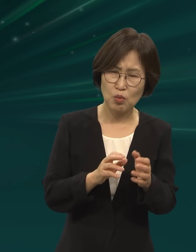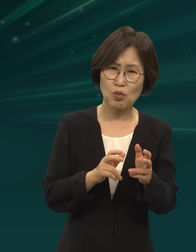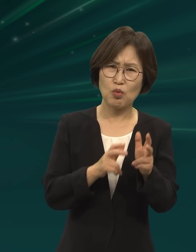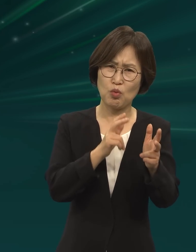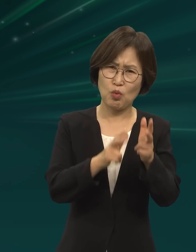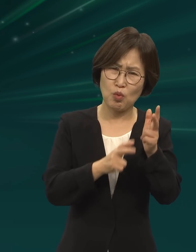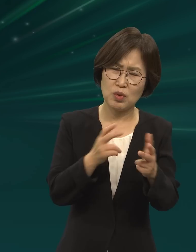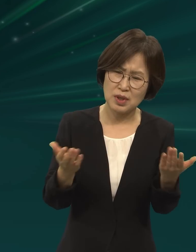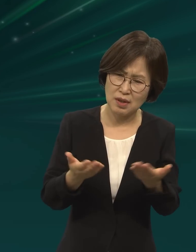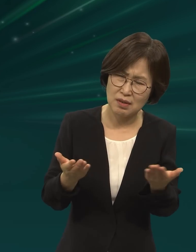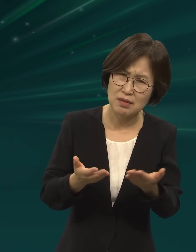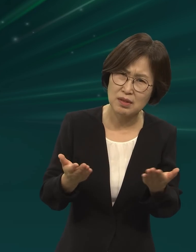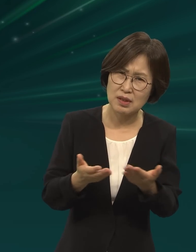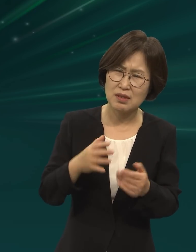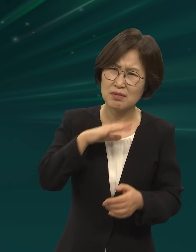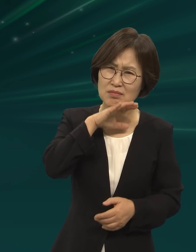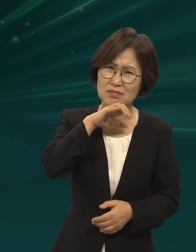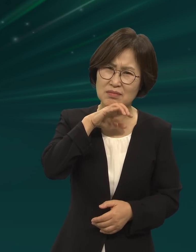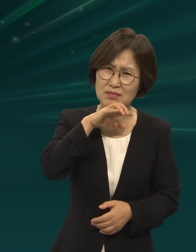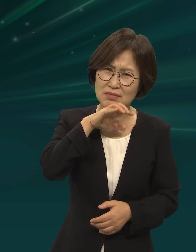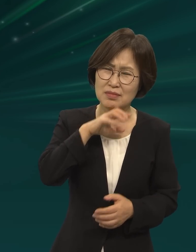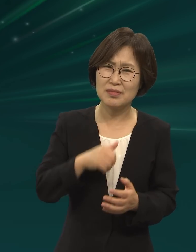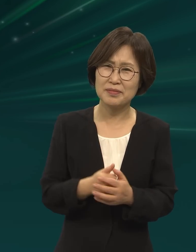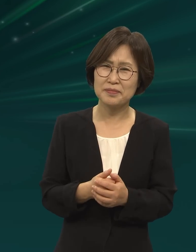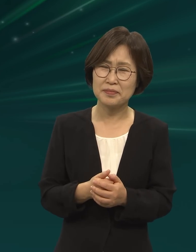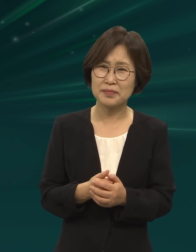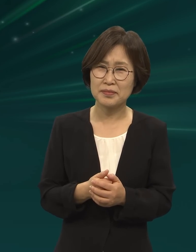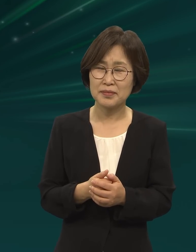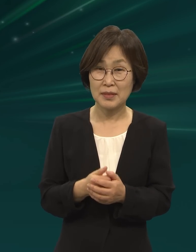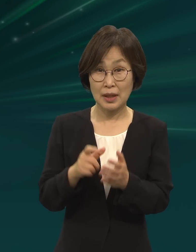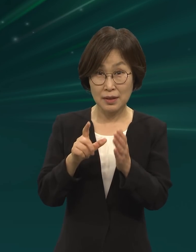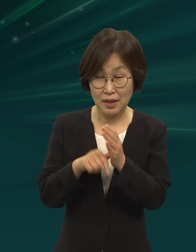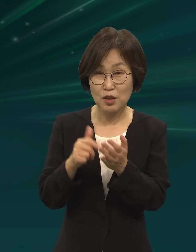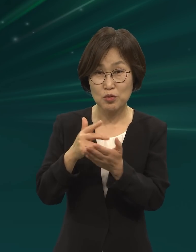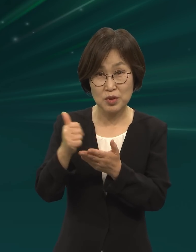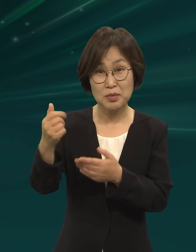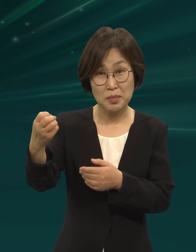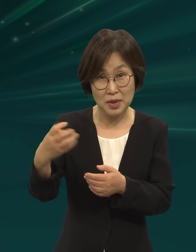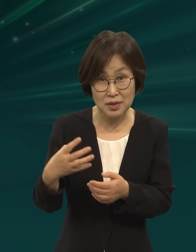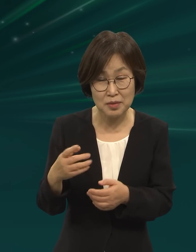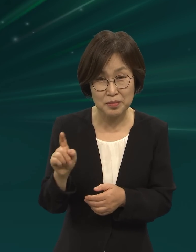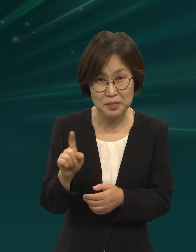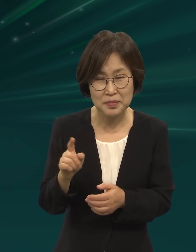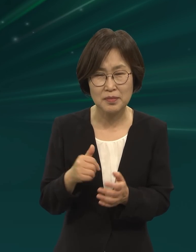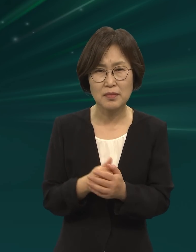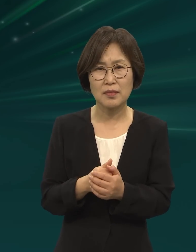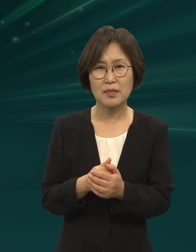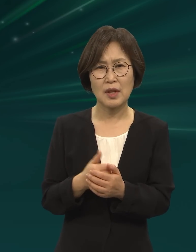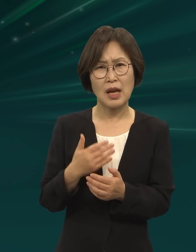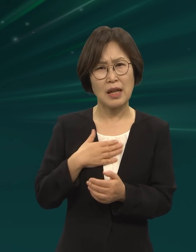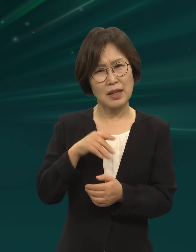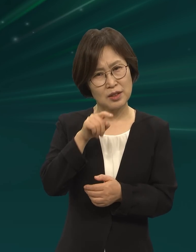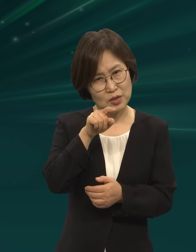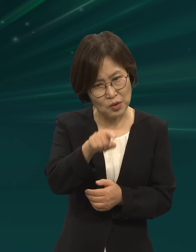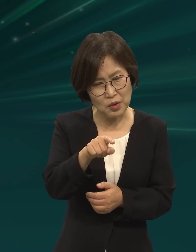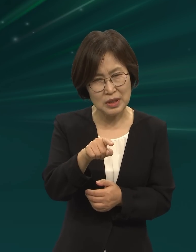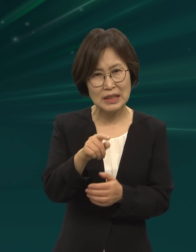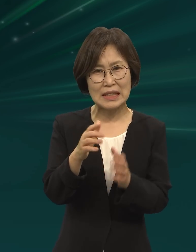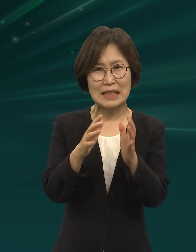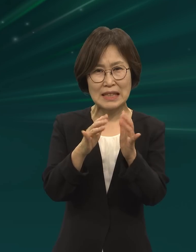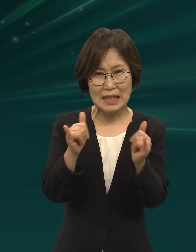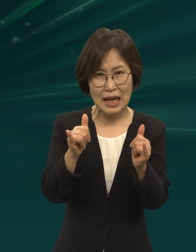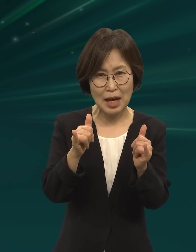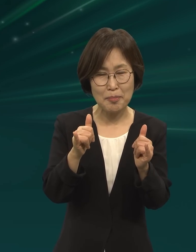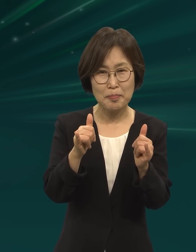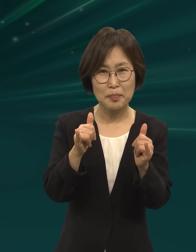그때 주님의 말씀이 또 왔습니다. 난 너를 사람 잡는 어부를 만들려고 한국 데리고 왔는데